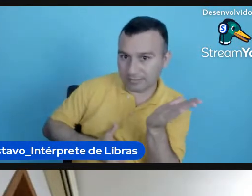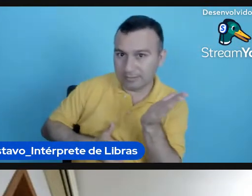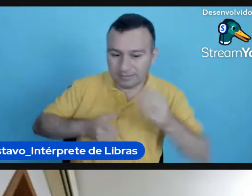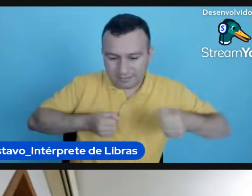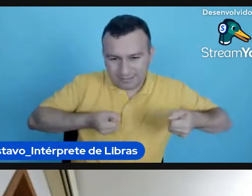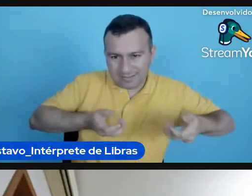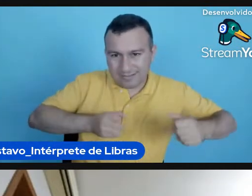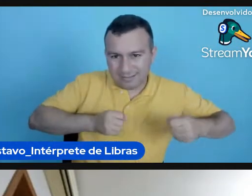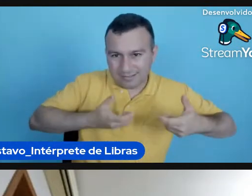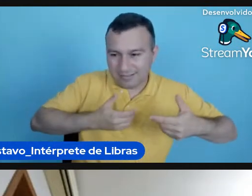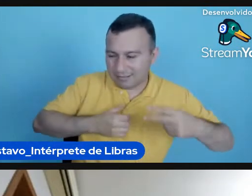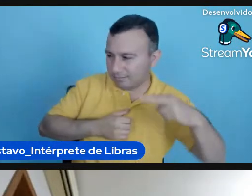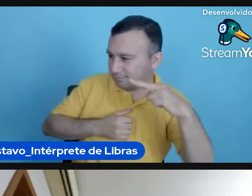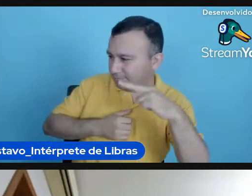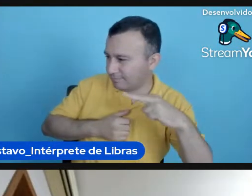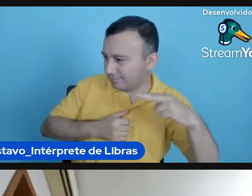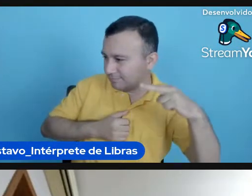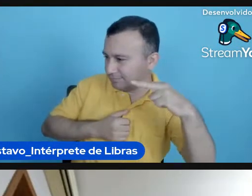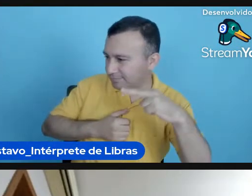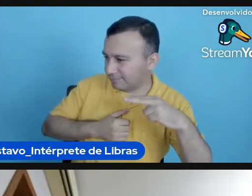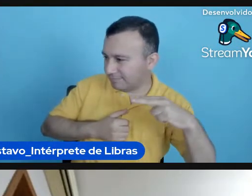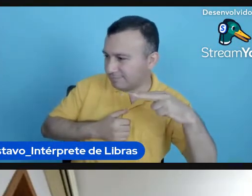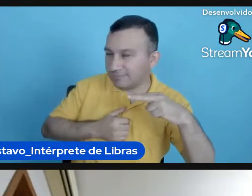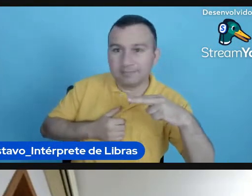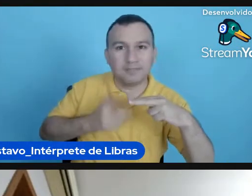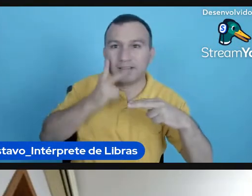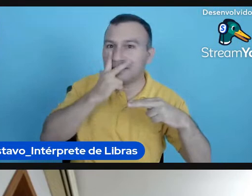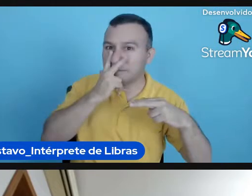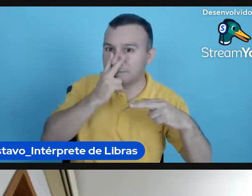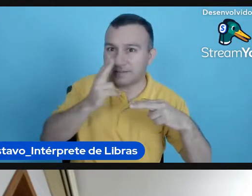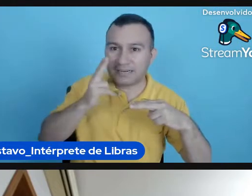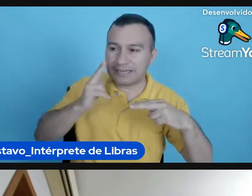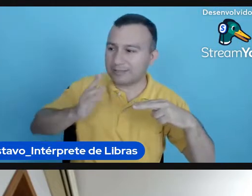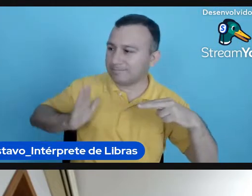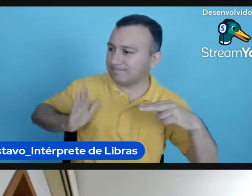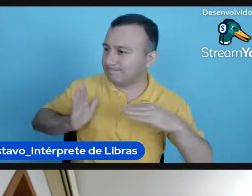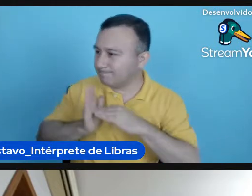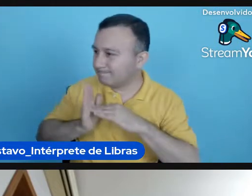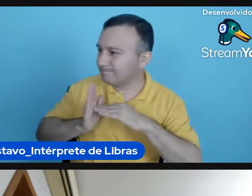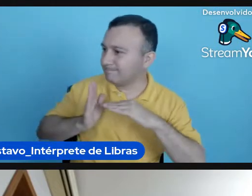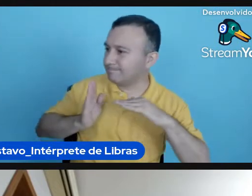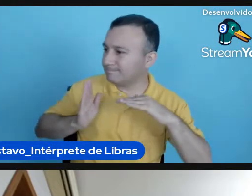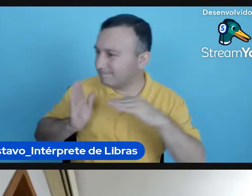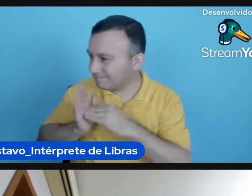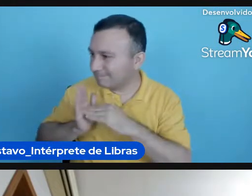mas transponível, porque estamos num processo, né, de